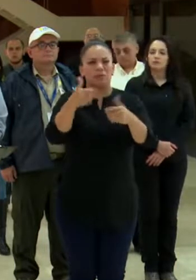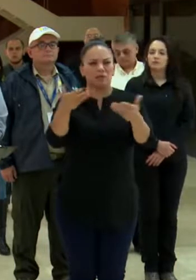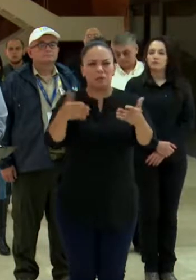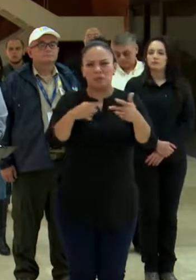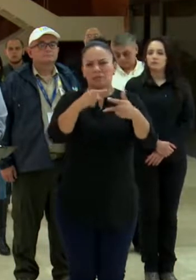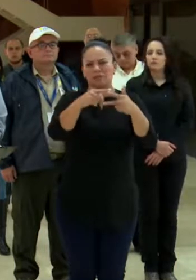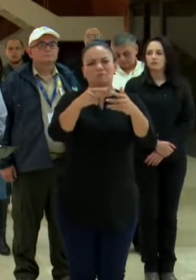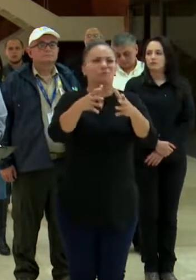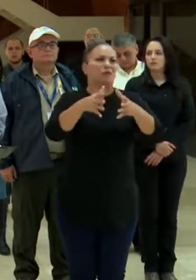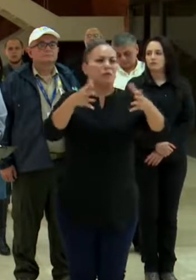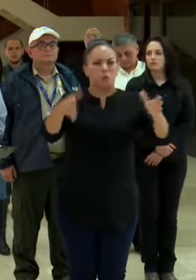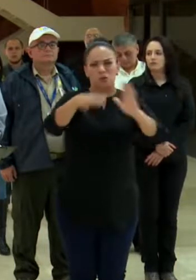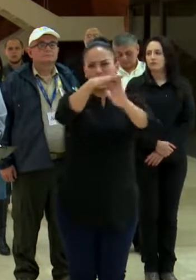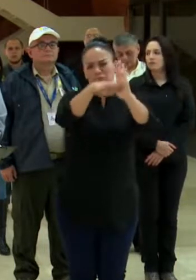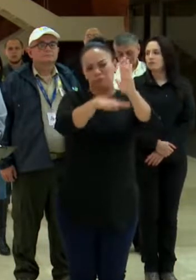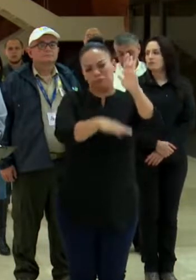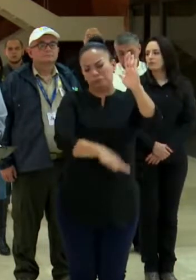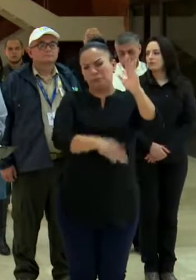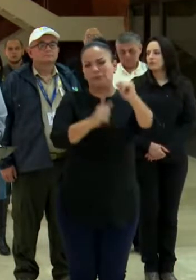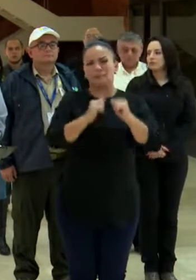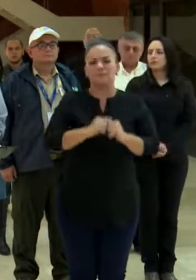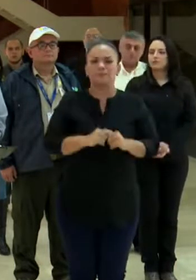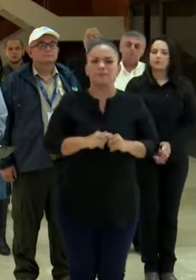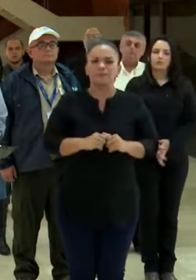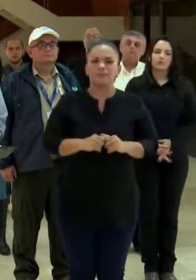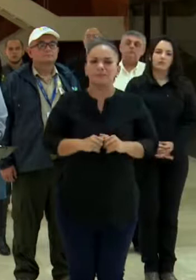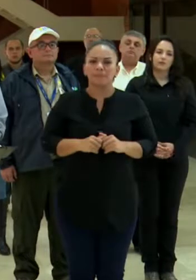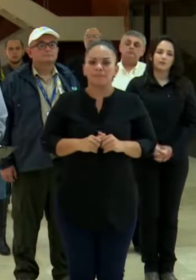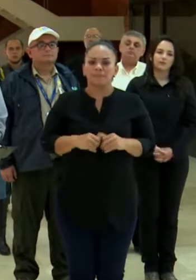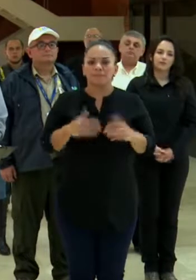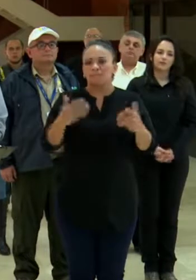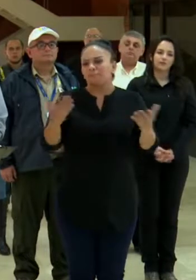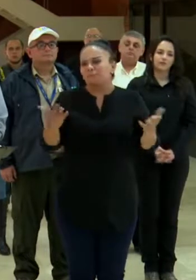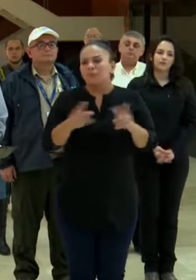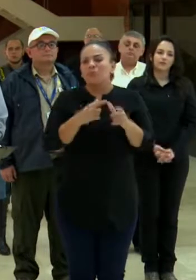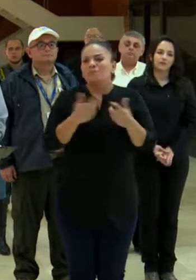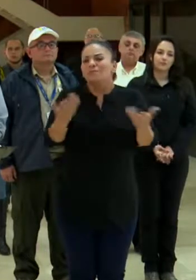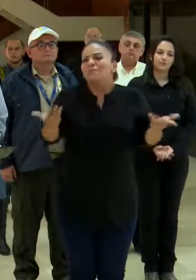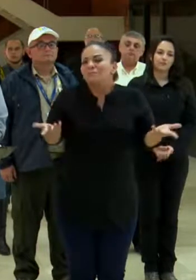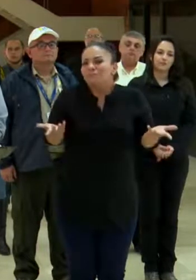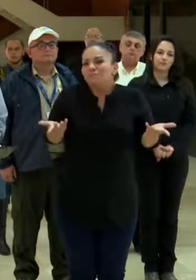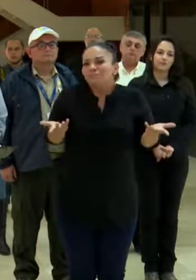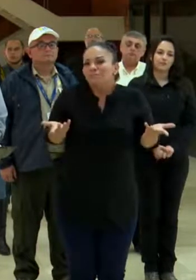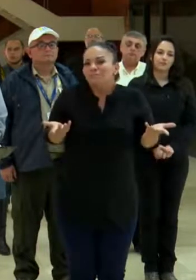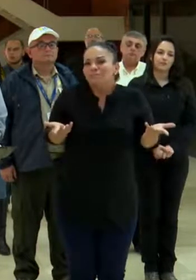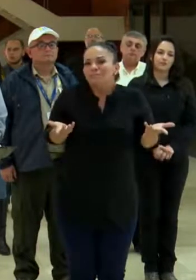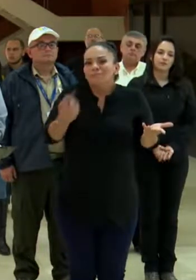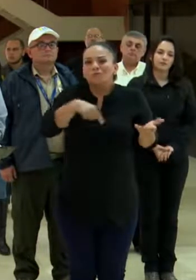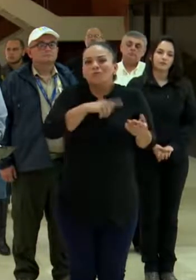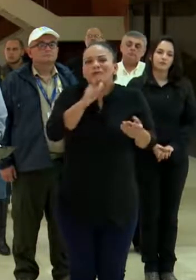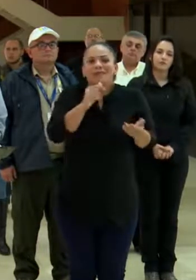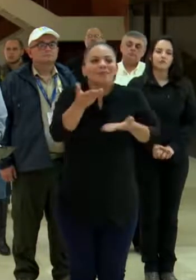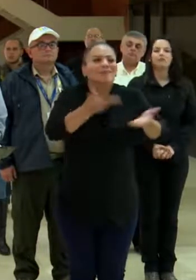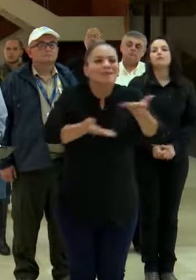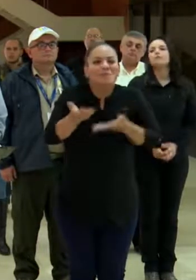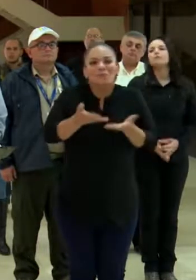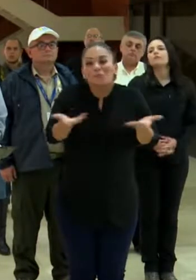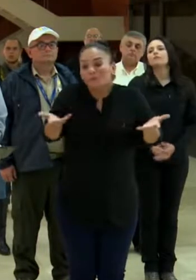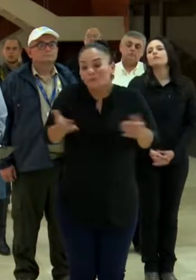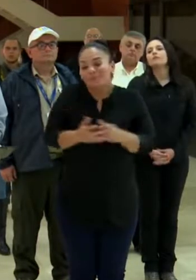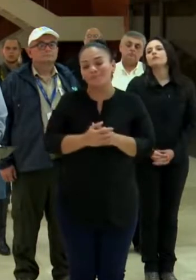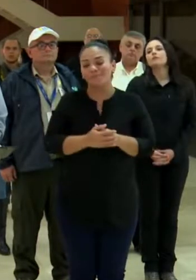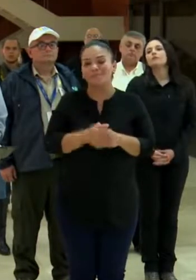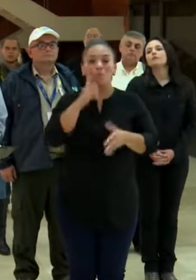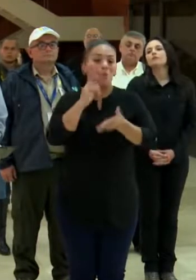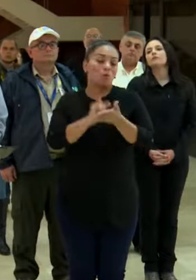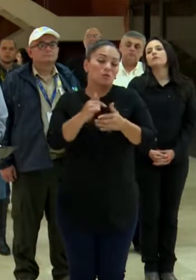enormes listas de espera, y entonces, ¿a quién servimos? Esa fue una decisión, repito, como lo he